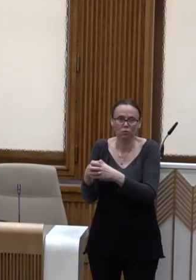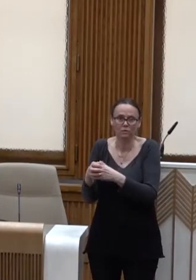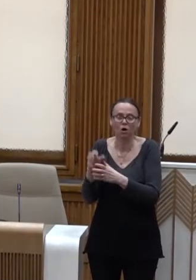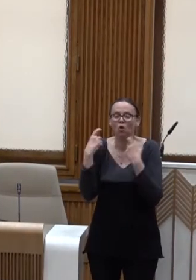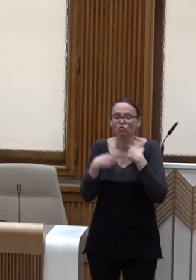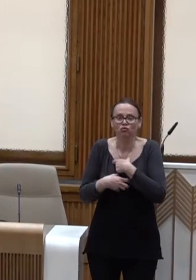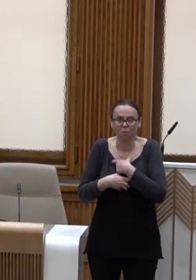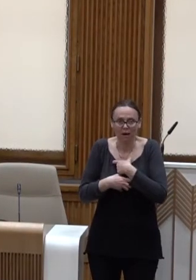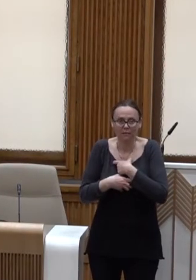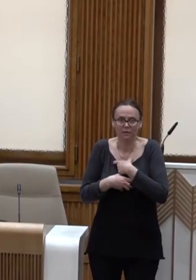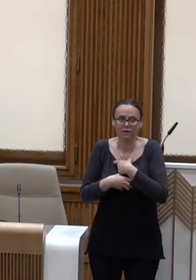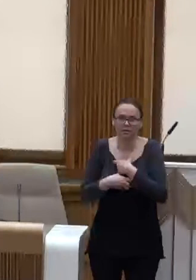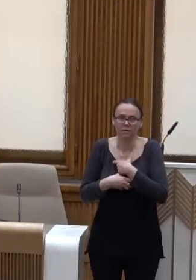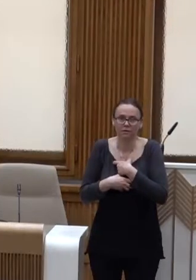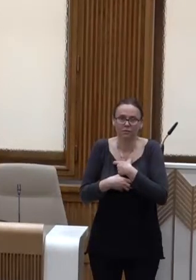o županih,